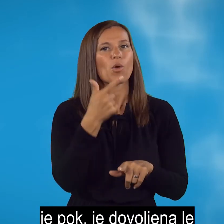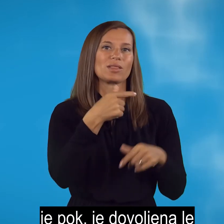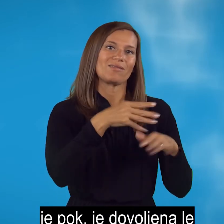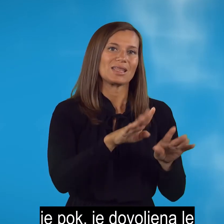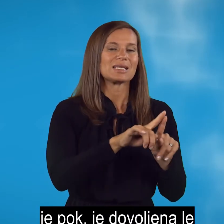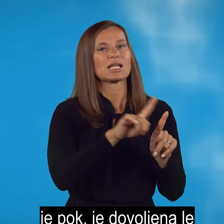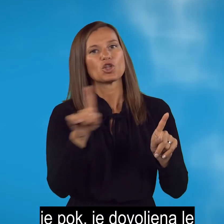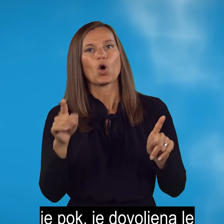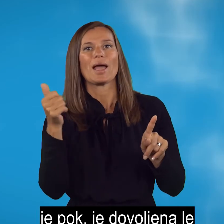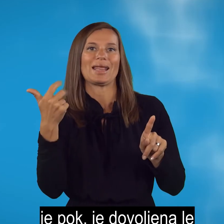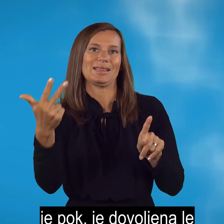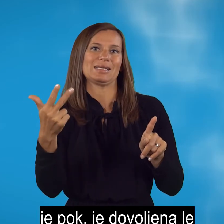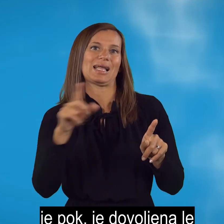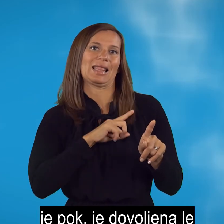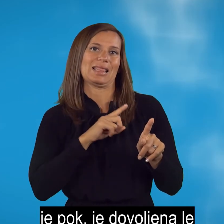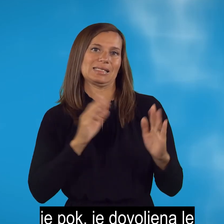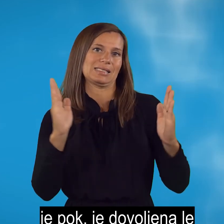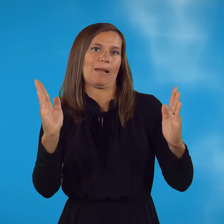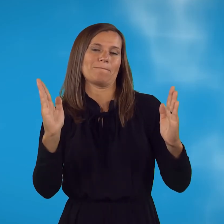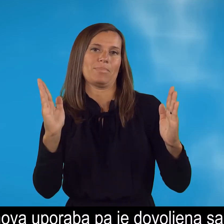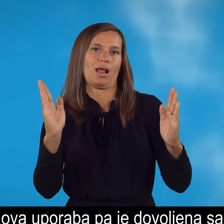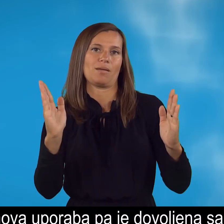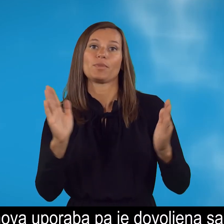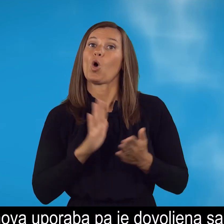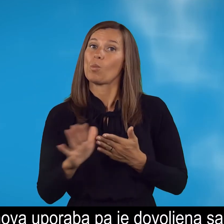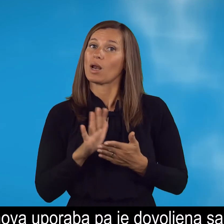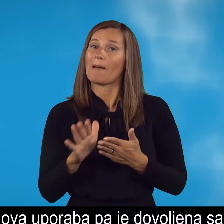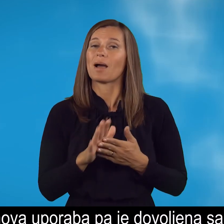do 31. decembra, njihova uporaba